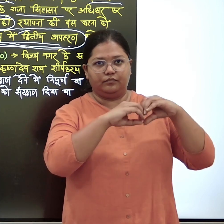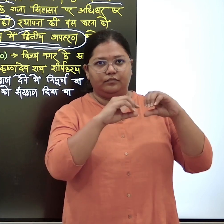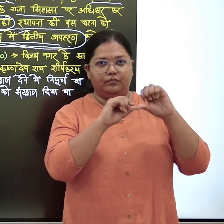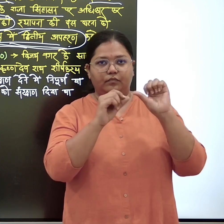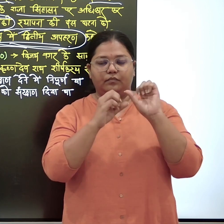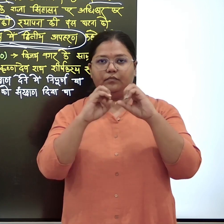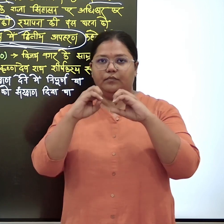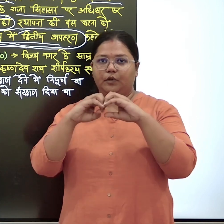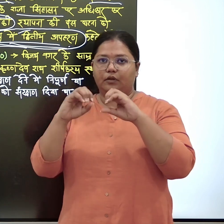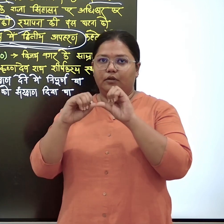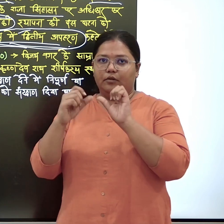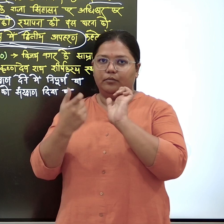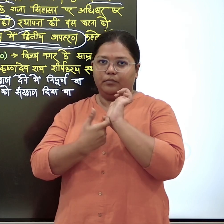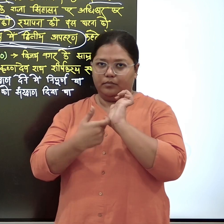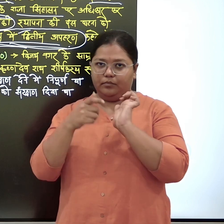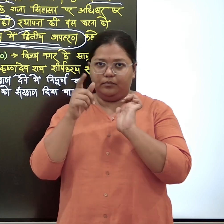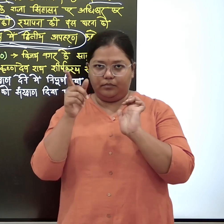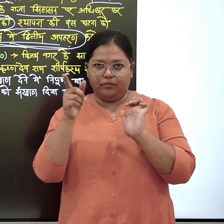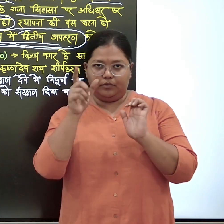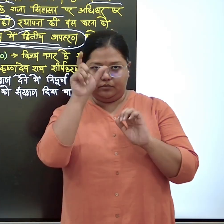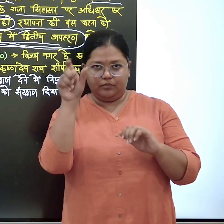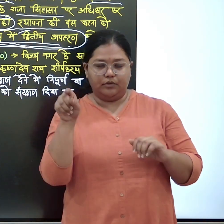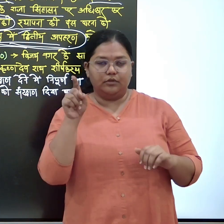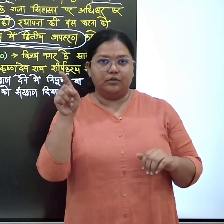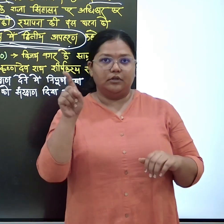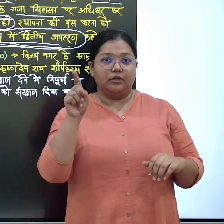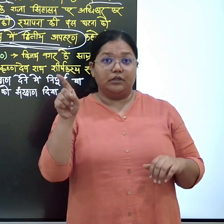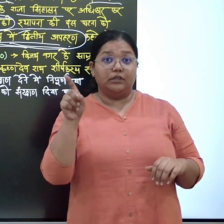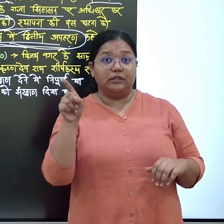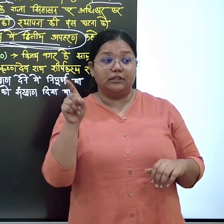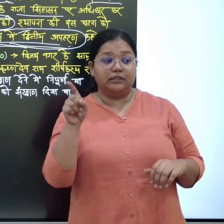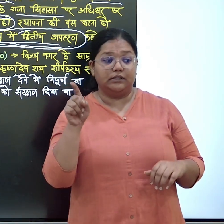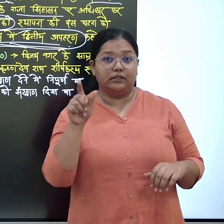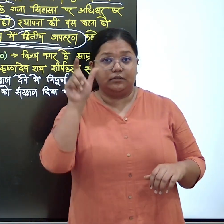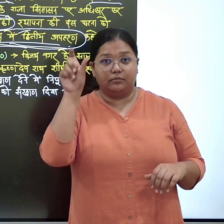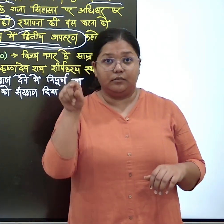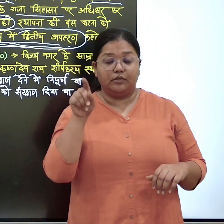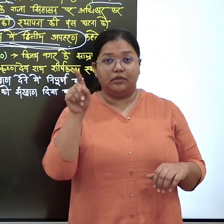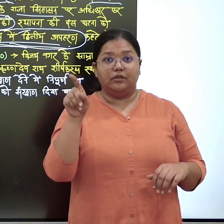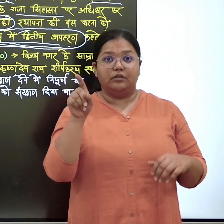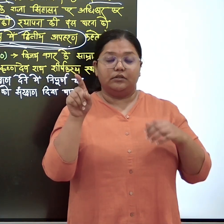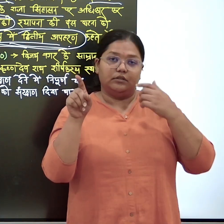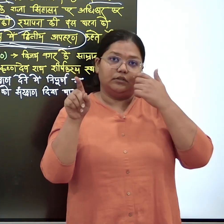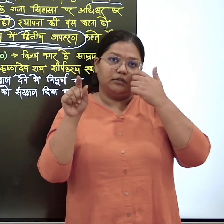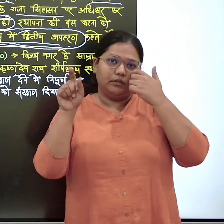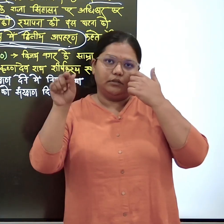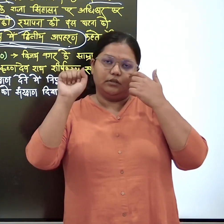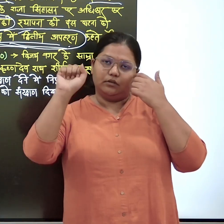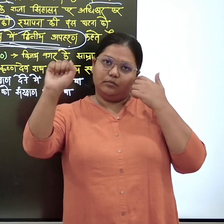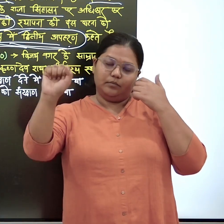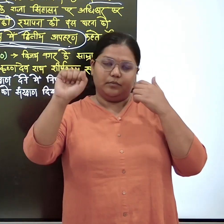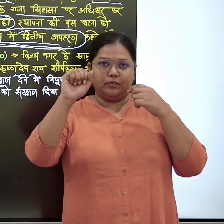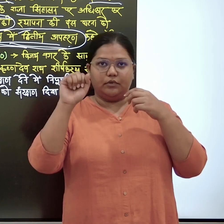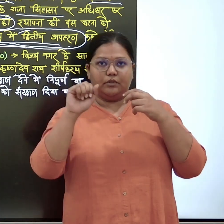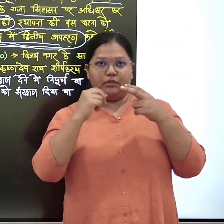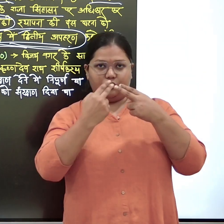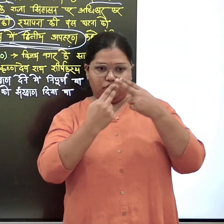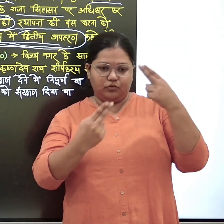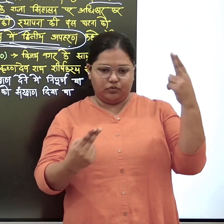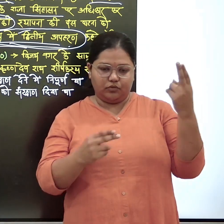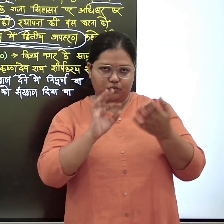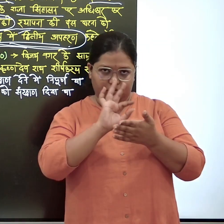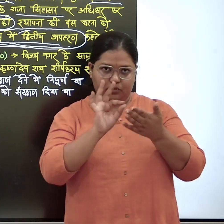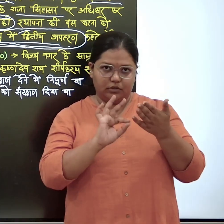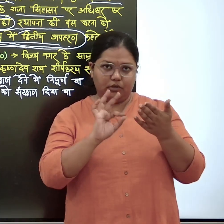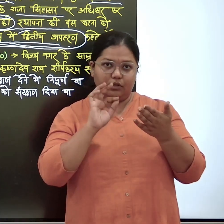कृष्णदेव राय को जो है क्या बताया है, सर्वाधिक शक्तिशाली बताया है, ठीक है। किसको? कृष्णदेव राय